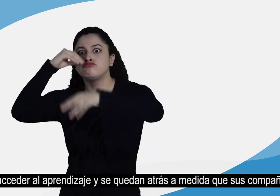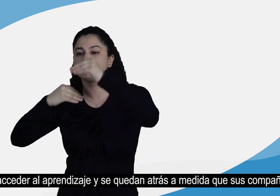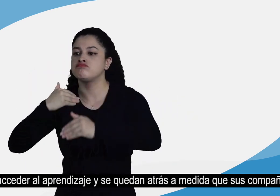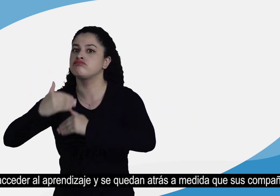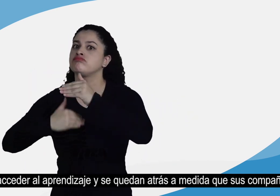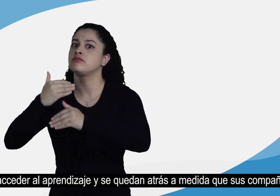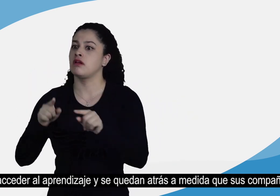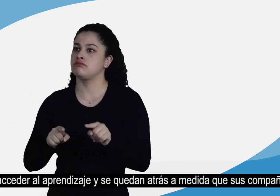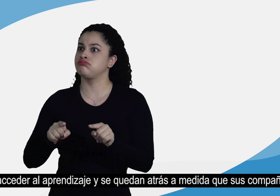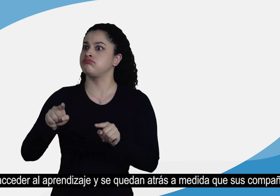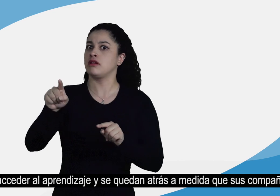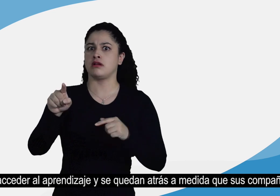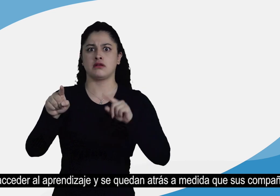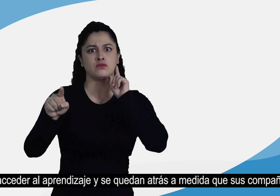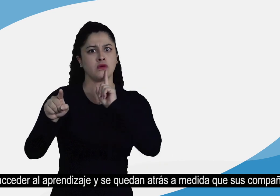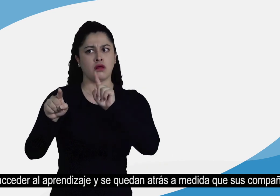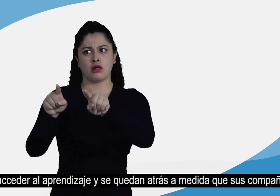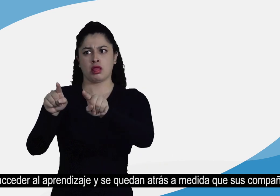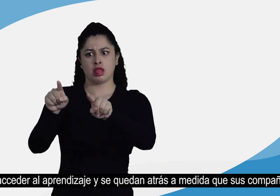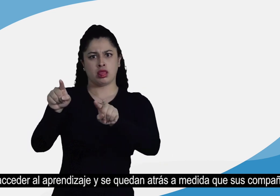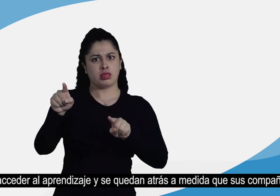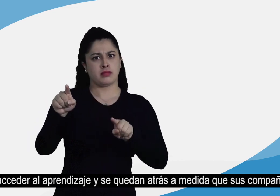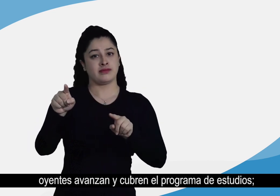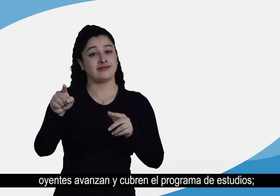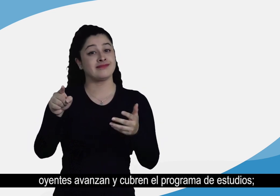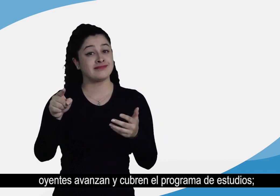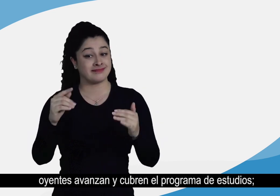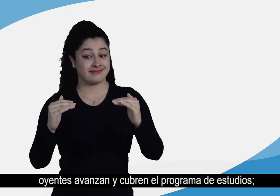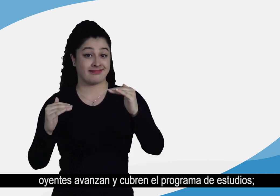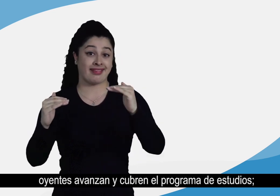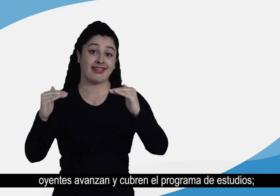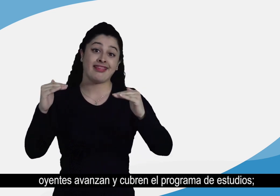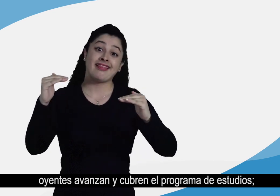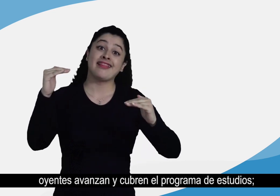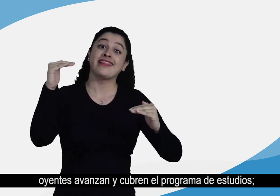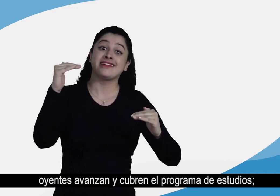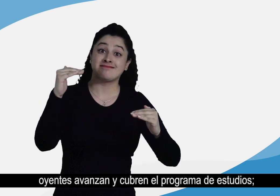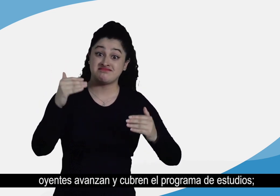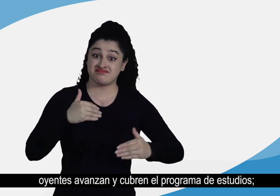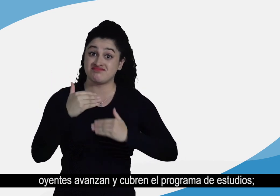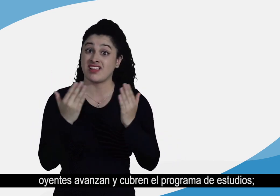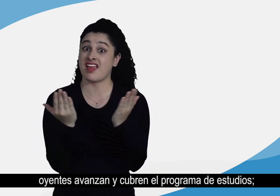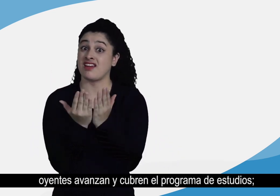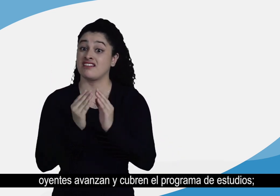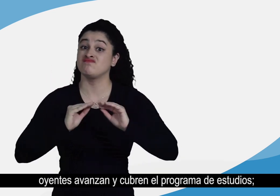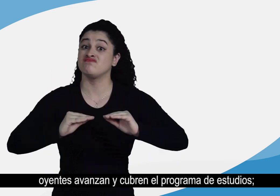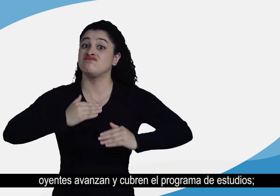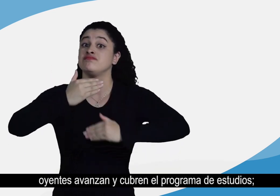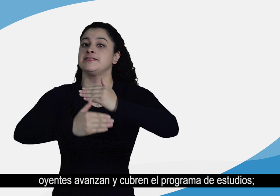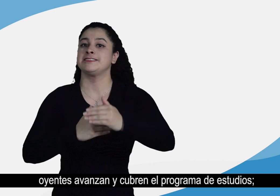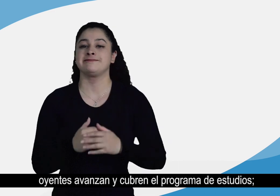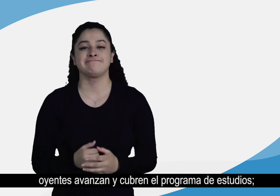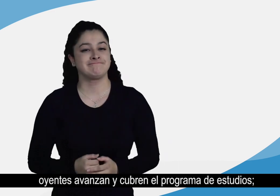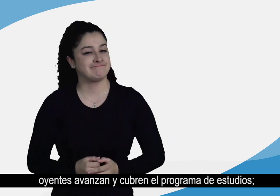quedan atrás A medida que sus compañeros oyentes Avanzan y cubren el programa de estudios